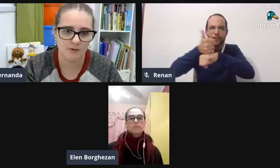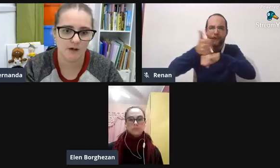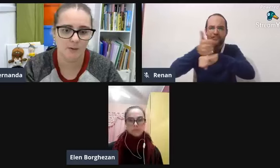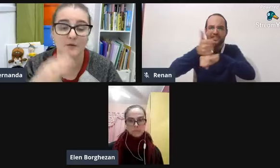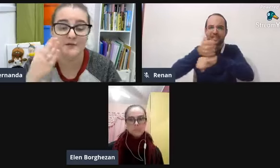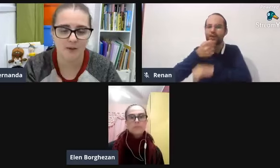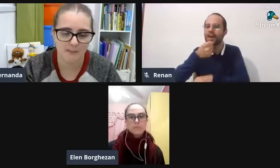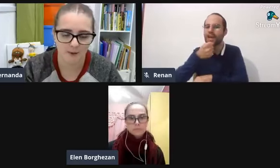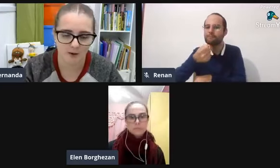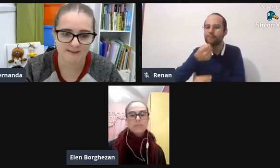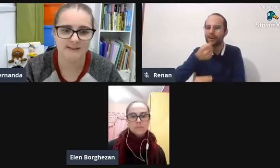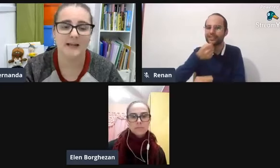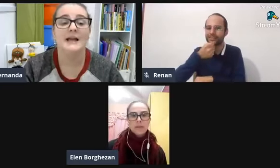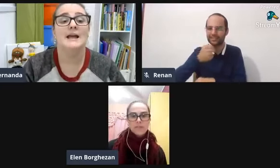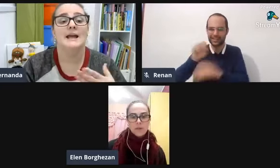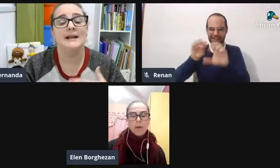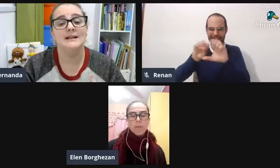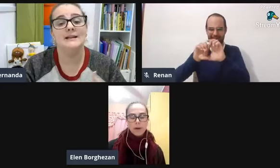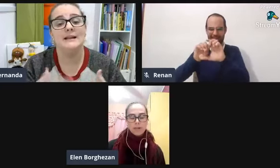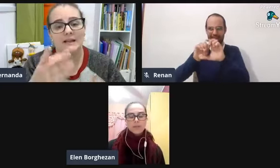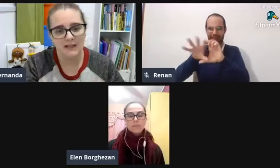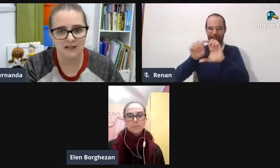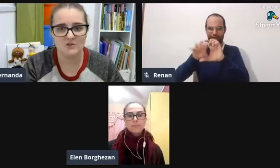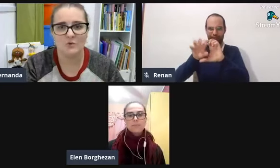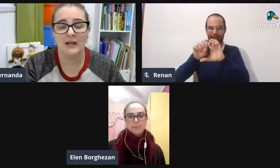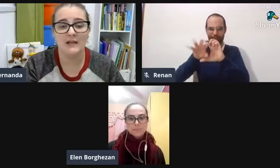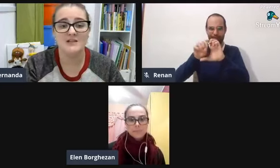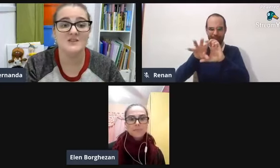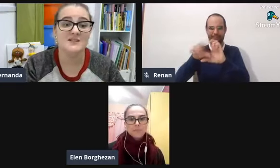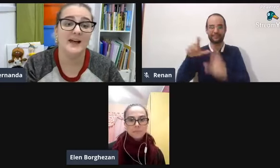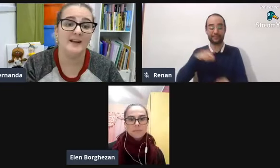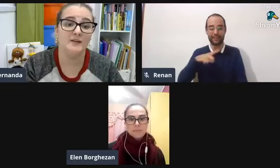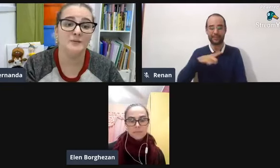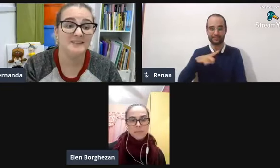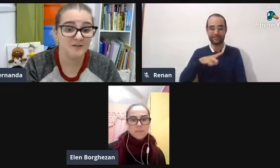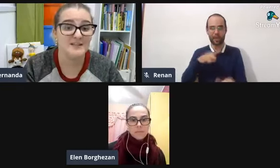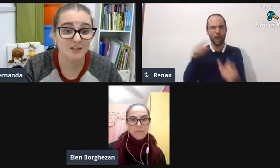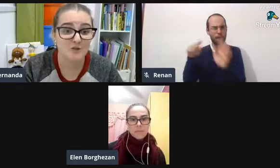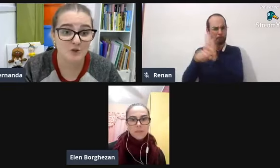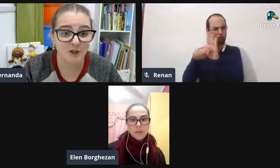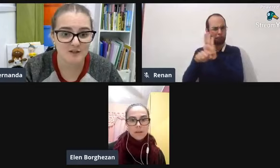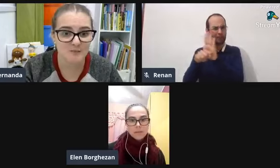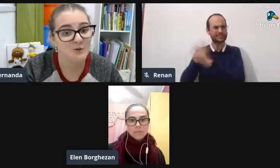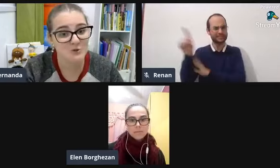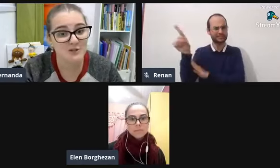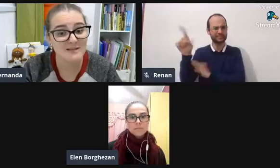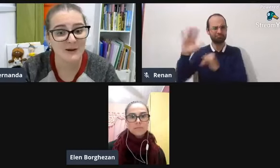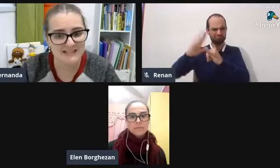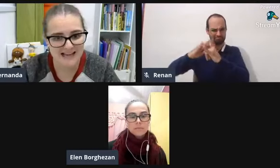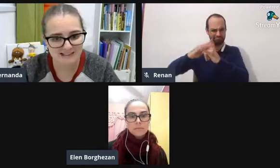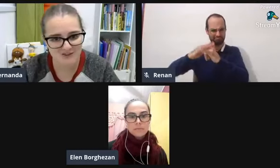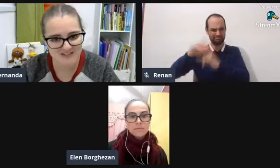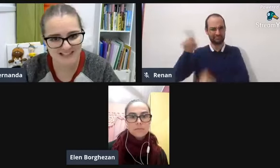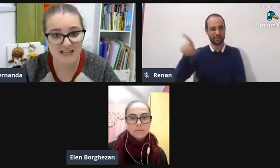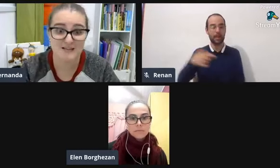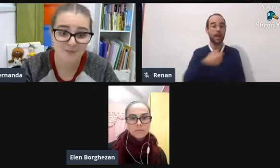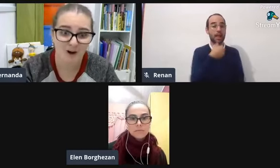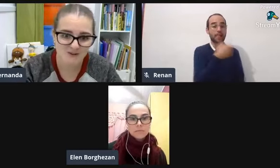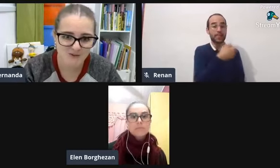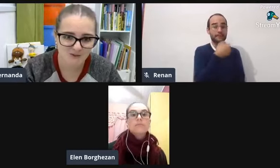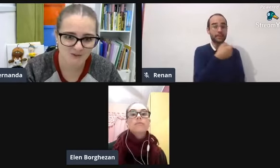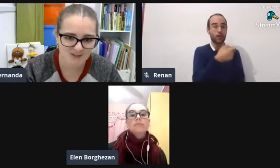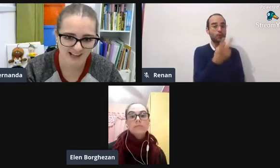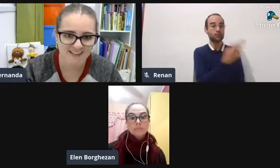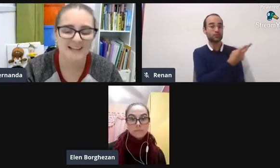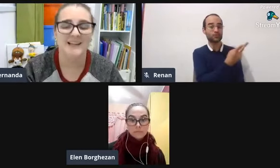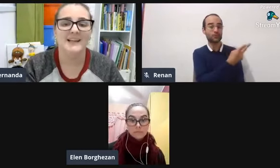programa, Profissão Repórter. Profissão Repórter. Isso. Eles fizeram entrevistando os dois, porque os dois são casados e eles